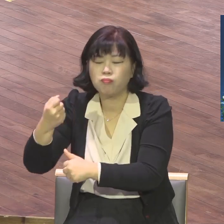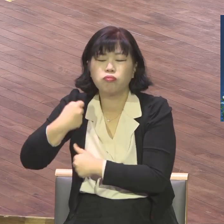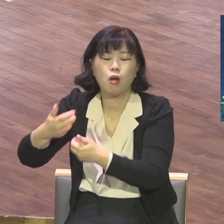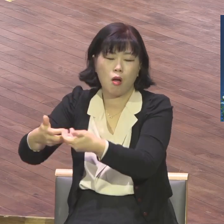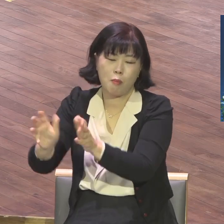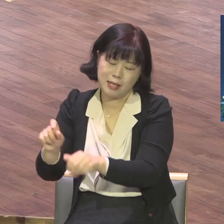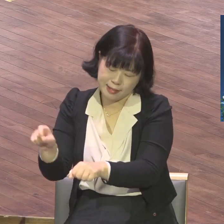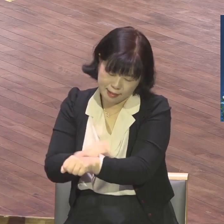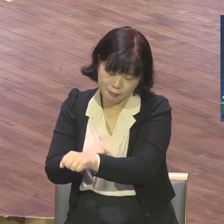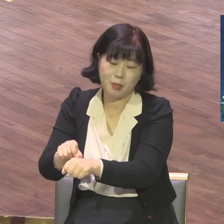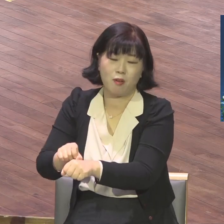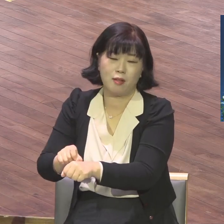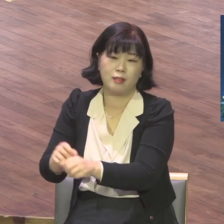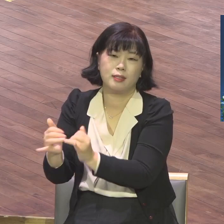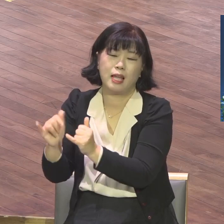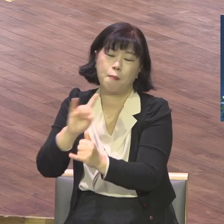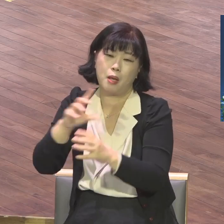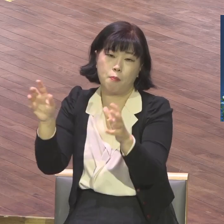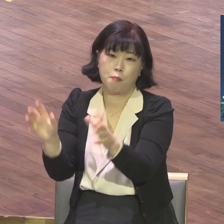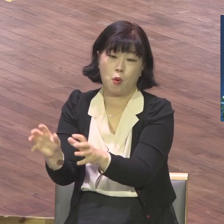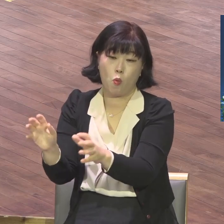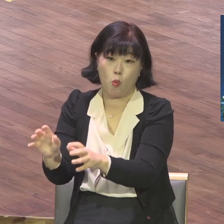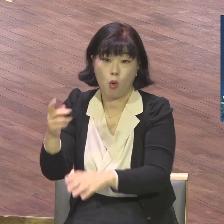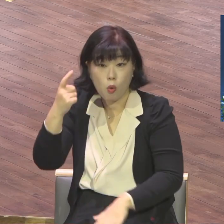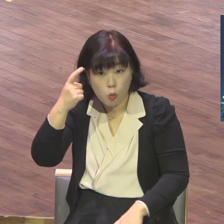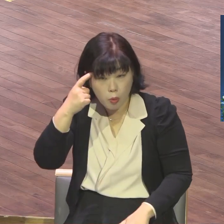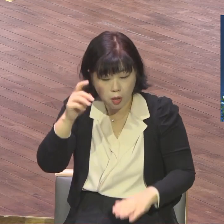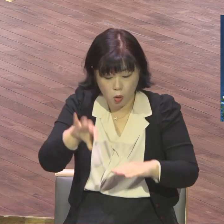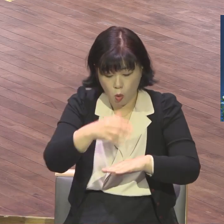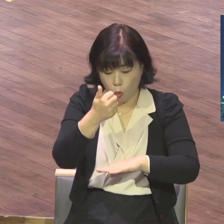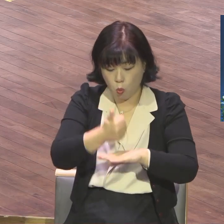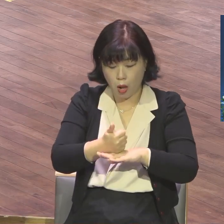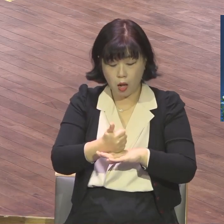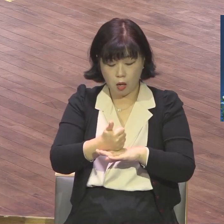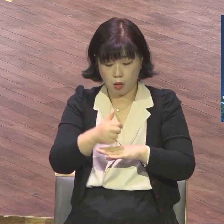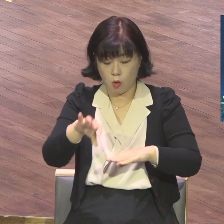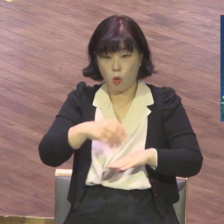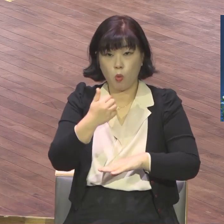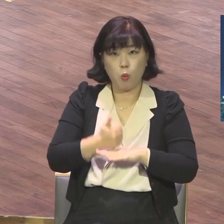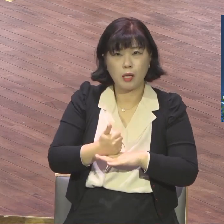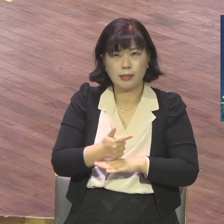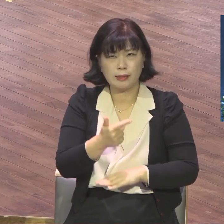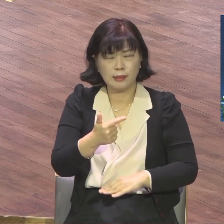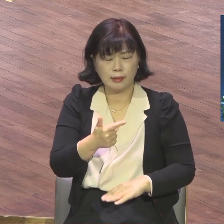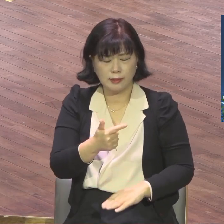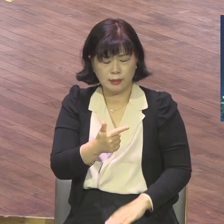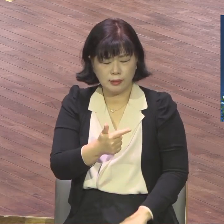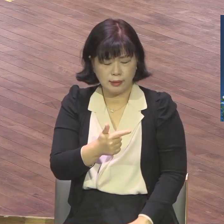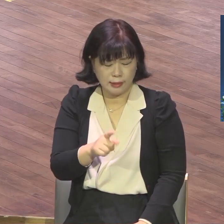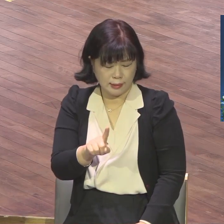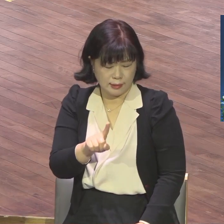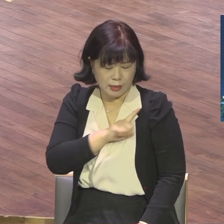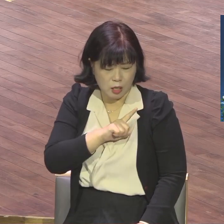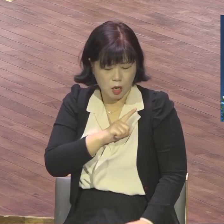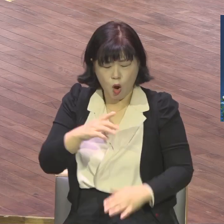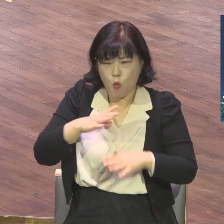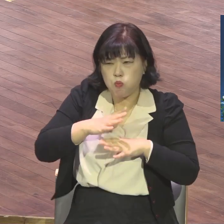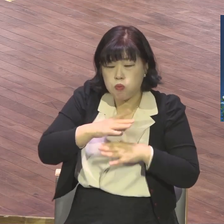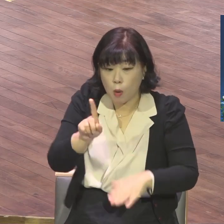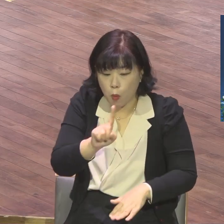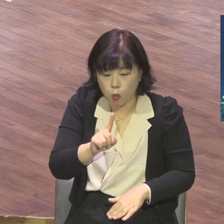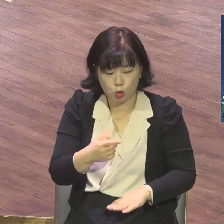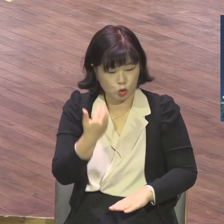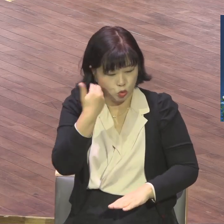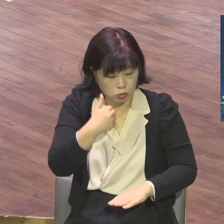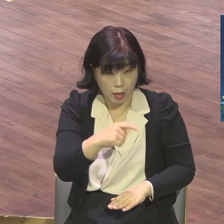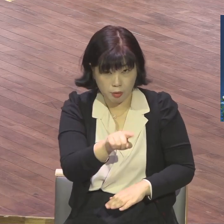친위대였어요. 그 자기 신변 안정을 위해서 아주 최고 엘리트들 요새 말하면 육사 졸업한